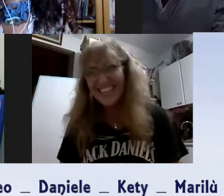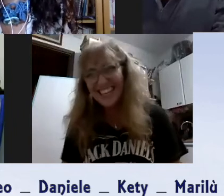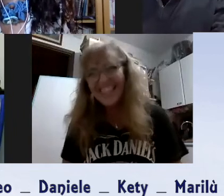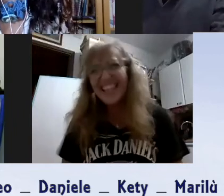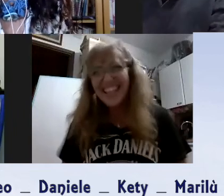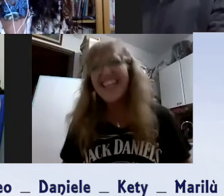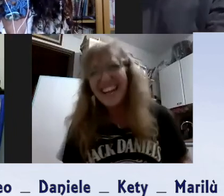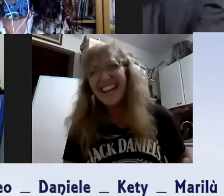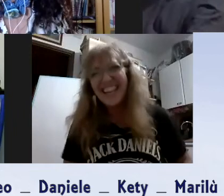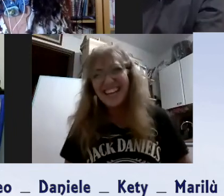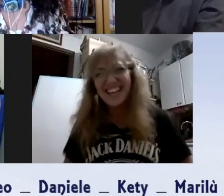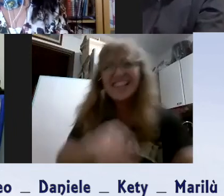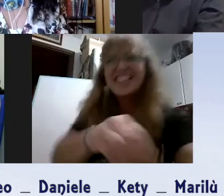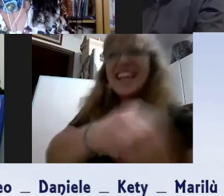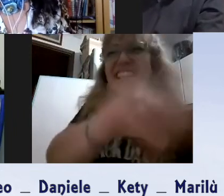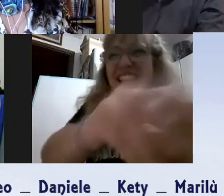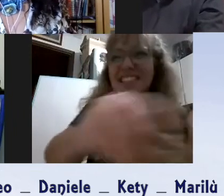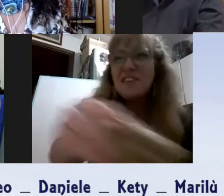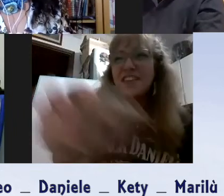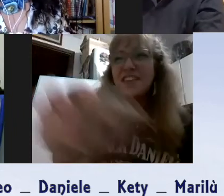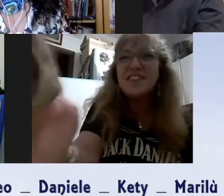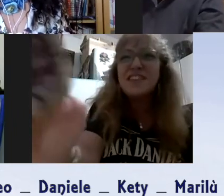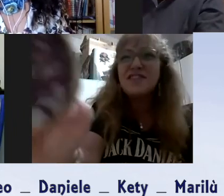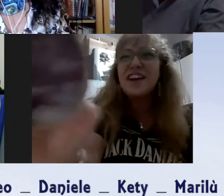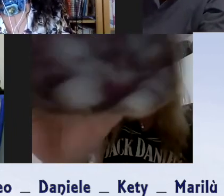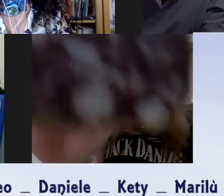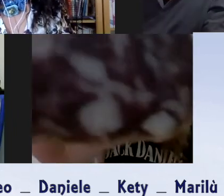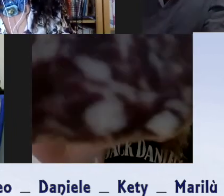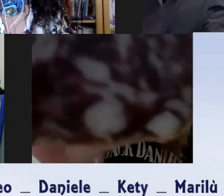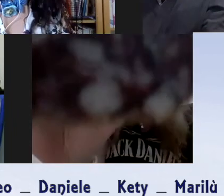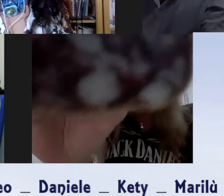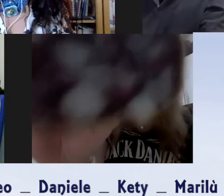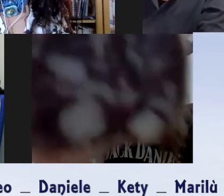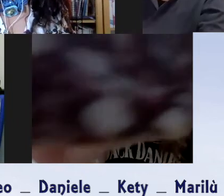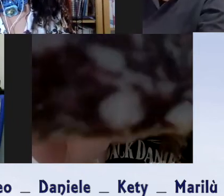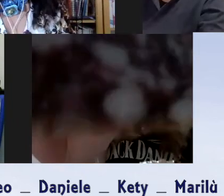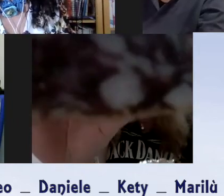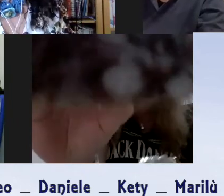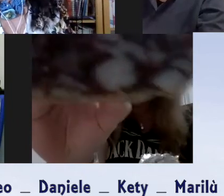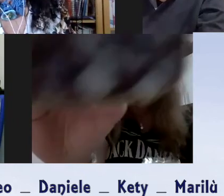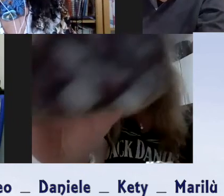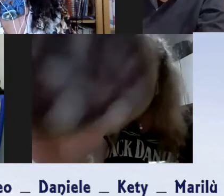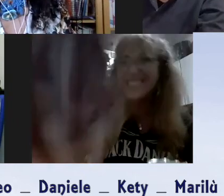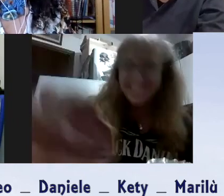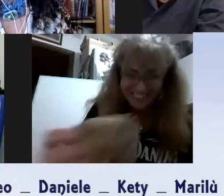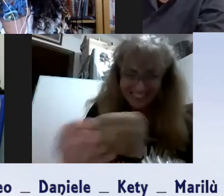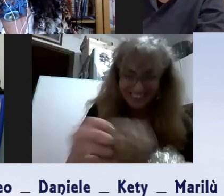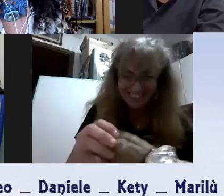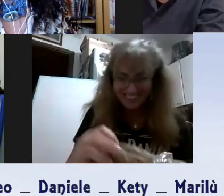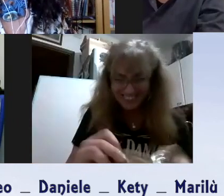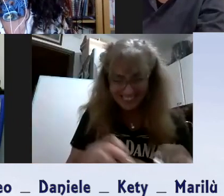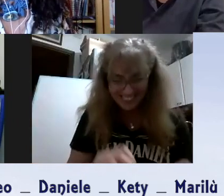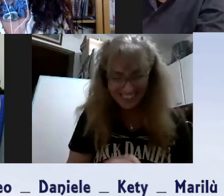Tieni, sniffa. Da questa Eccoci, benissimo. Un primo piano del